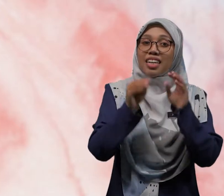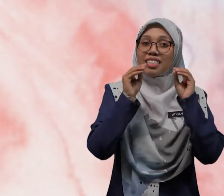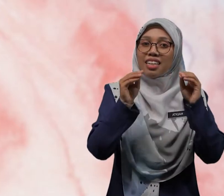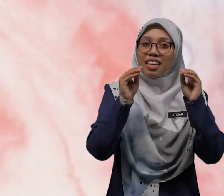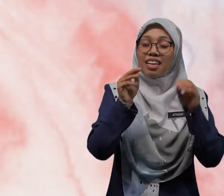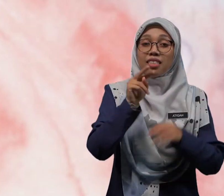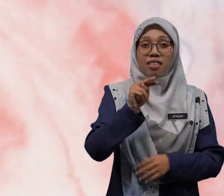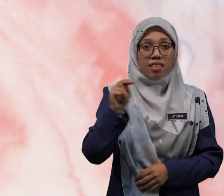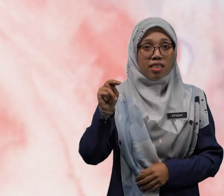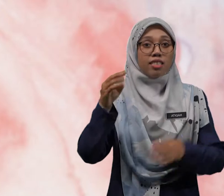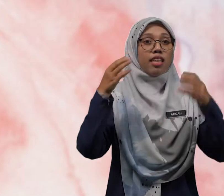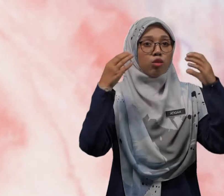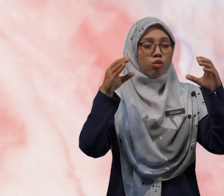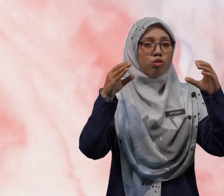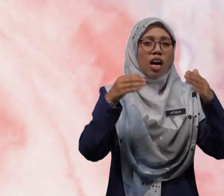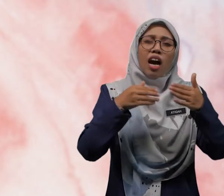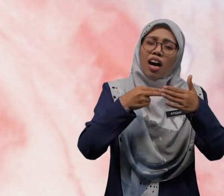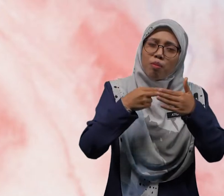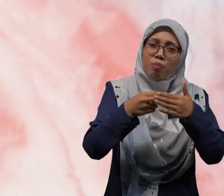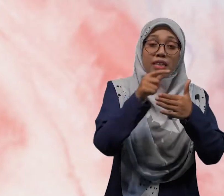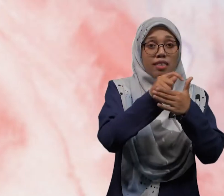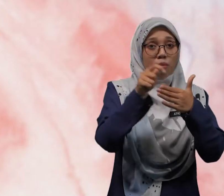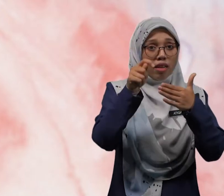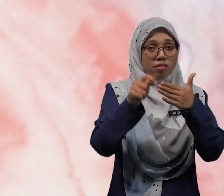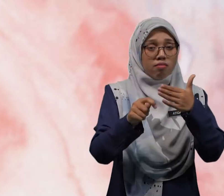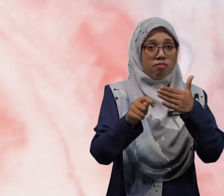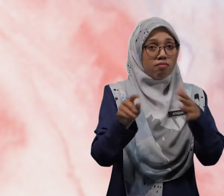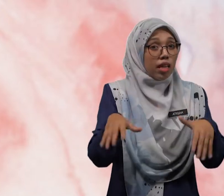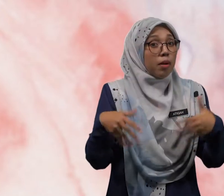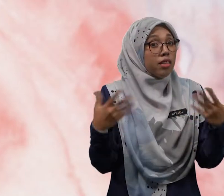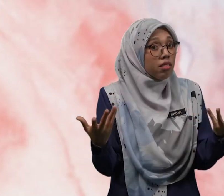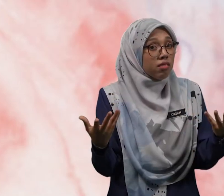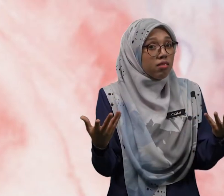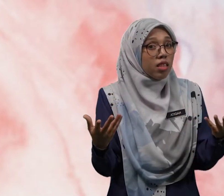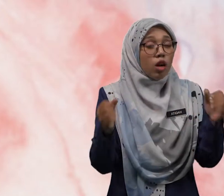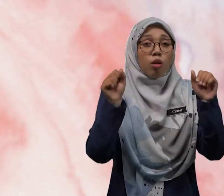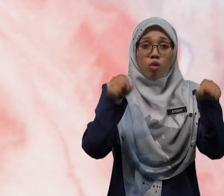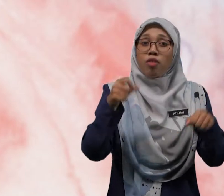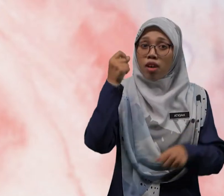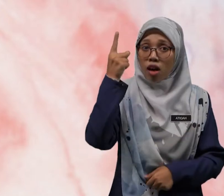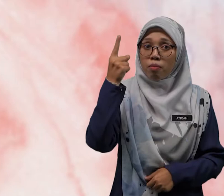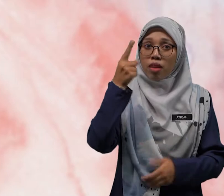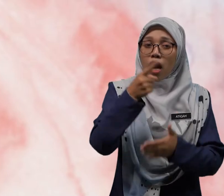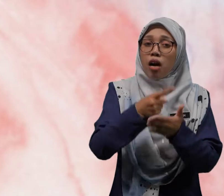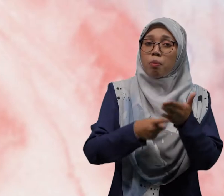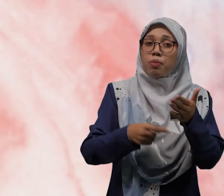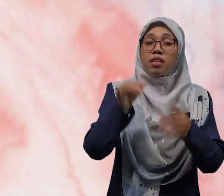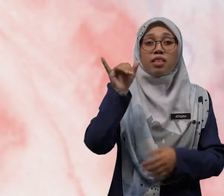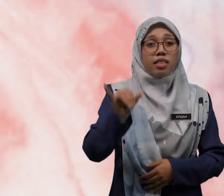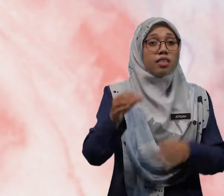pengajaran Cikgu How virt-a-mate Bagaimana boleh paham apa yang